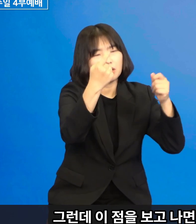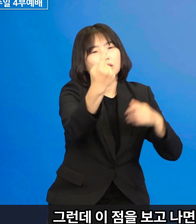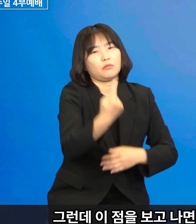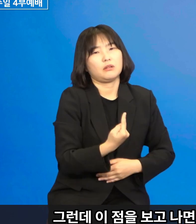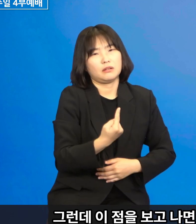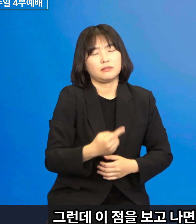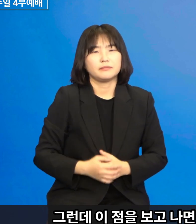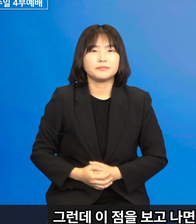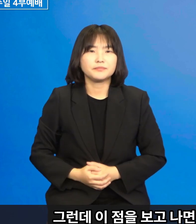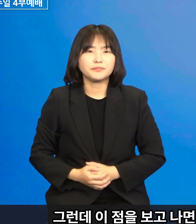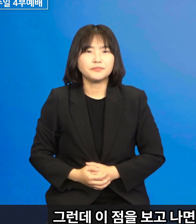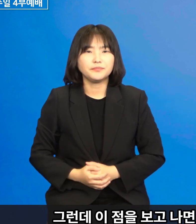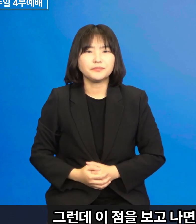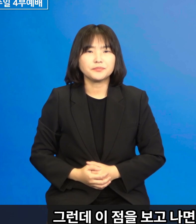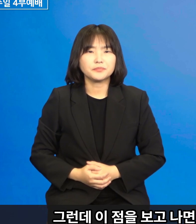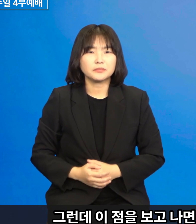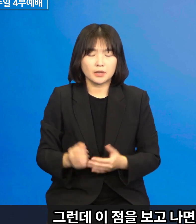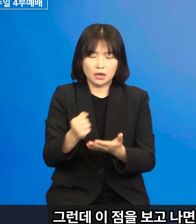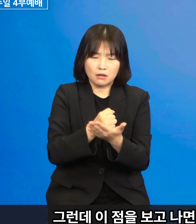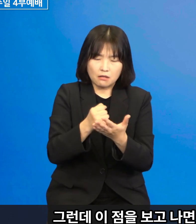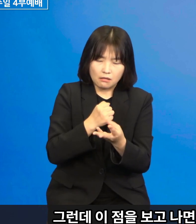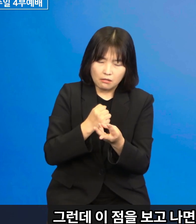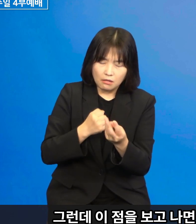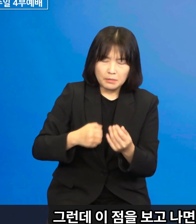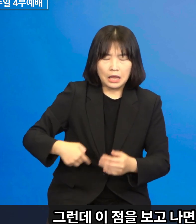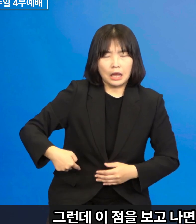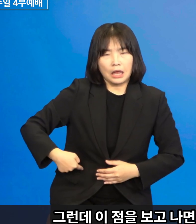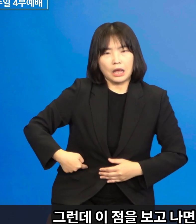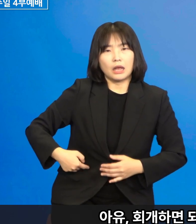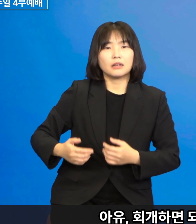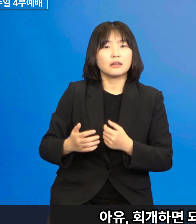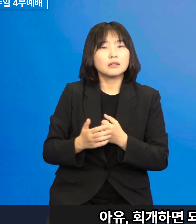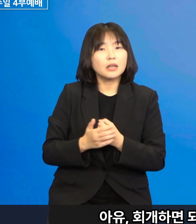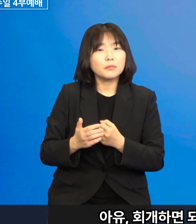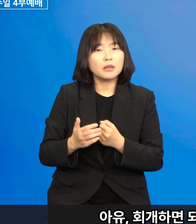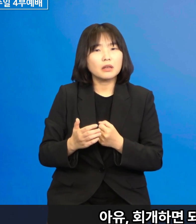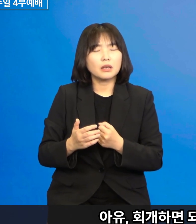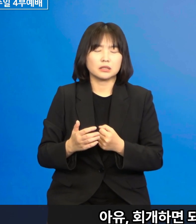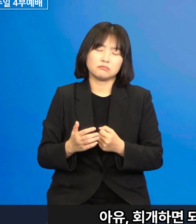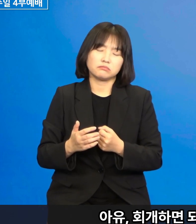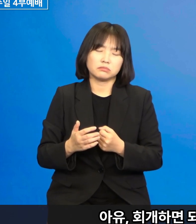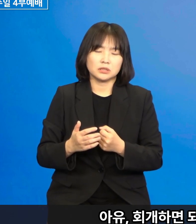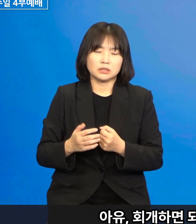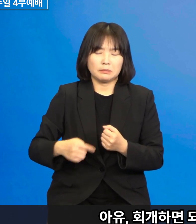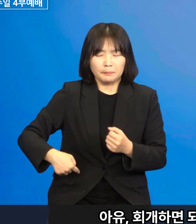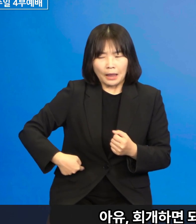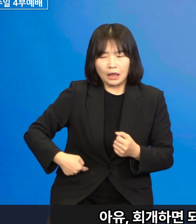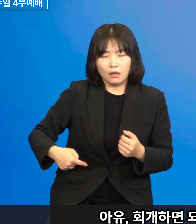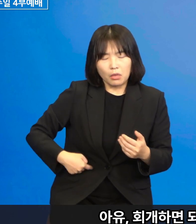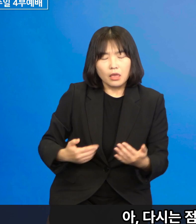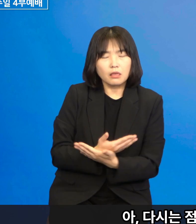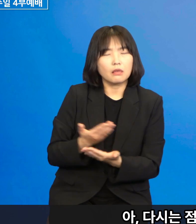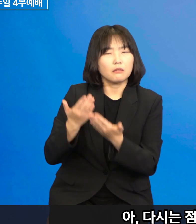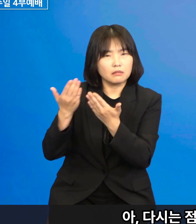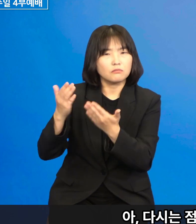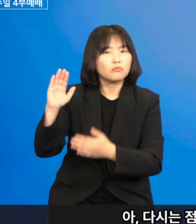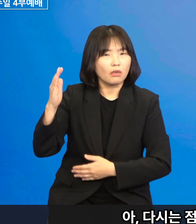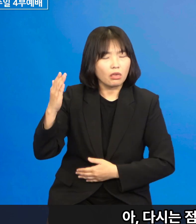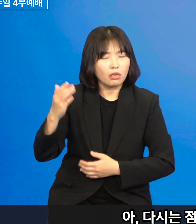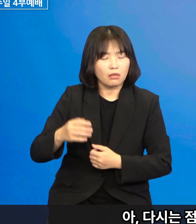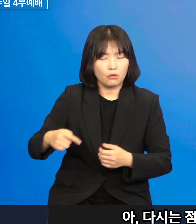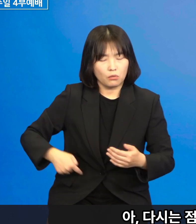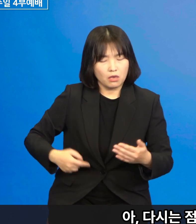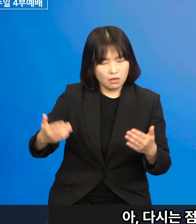근데 이 점을 보고 나면 양심에 찔리는지 이렇게 한대요. 회개하면 되지 뭐. 회개를 한답니다. 다시는 점을